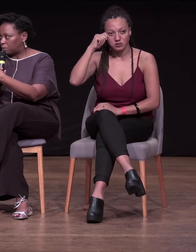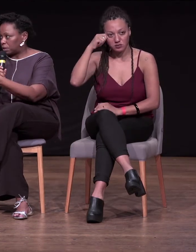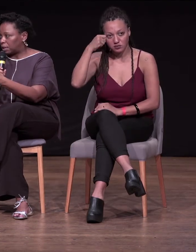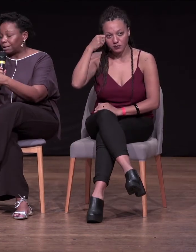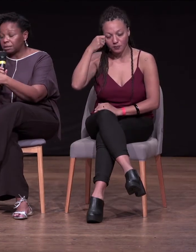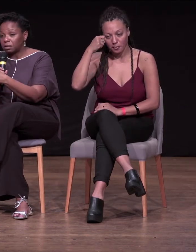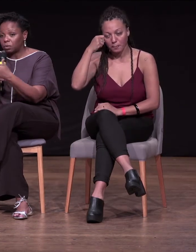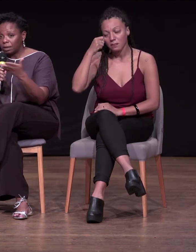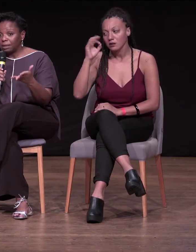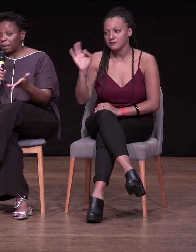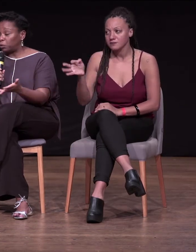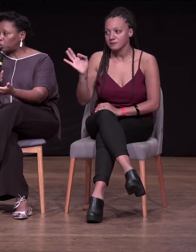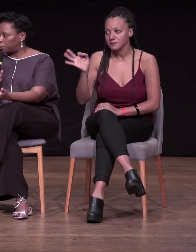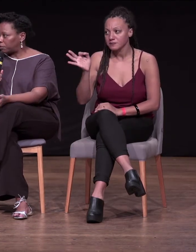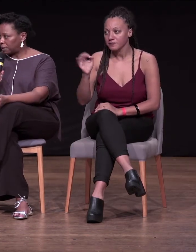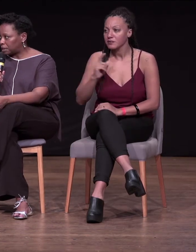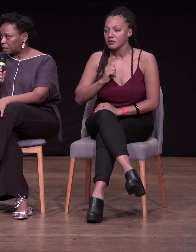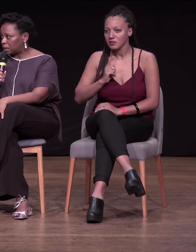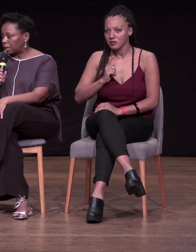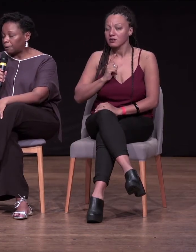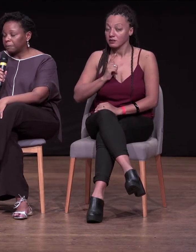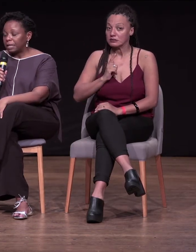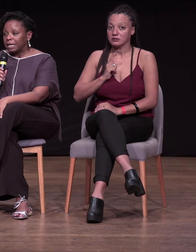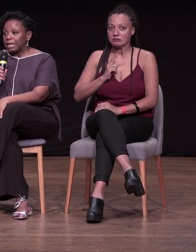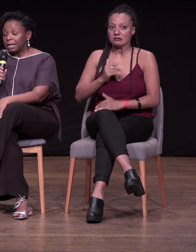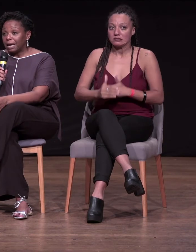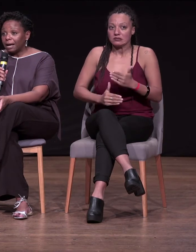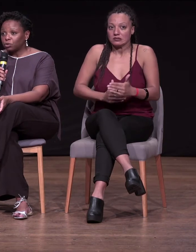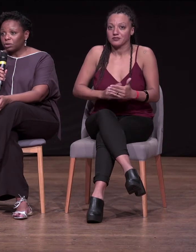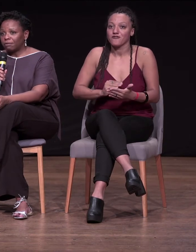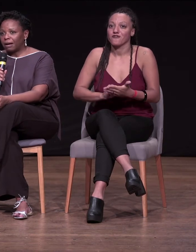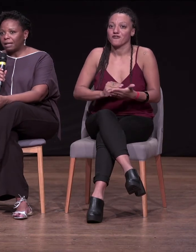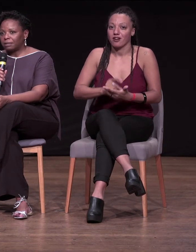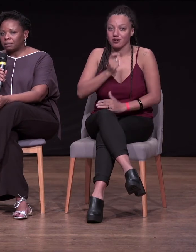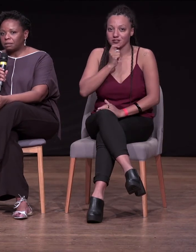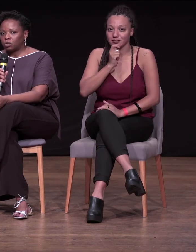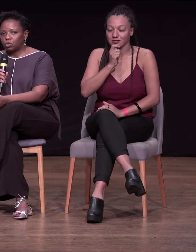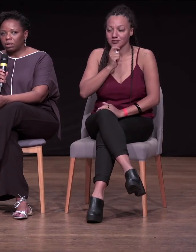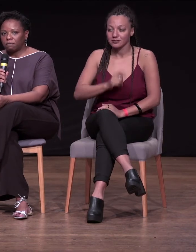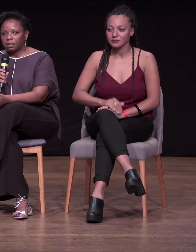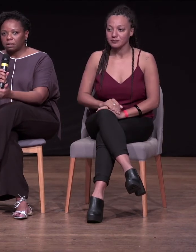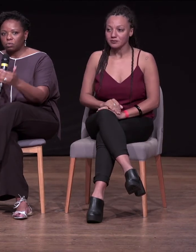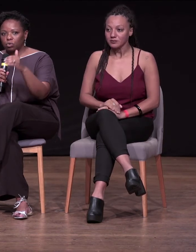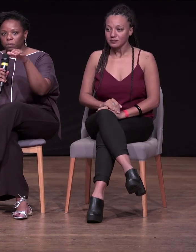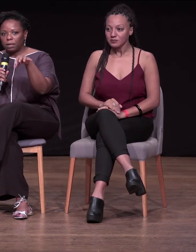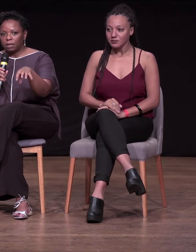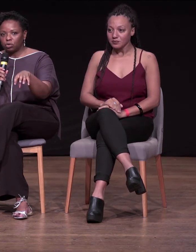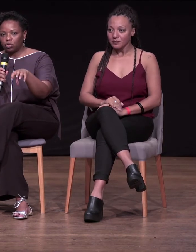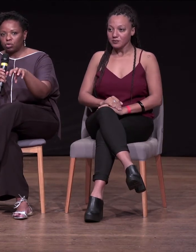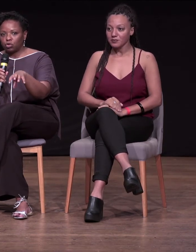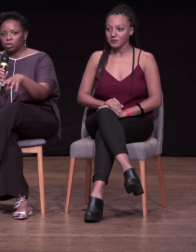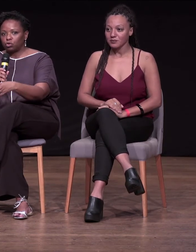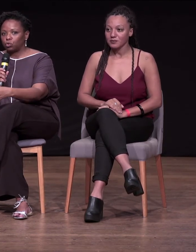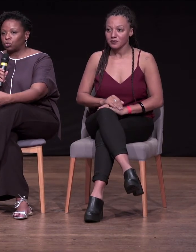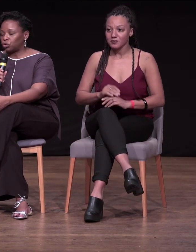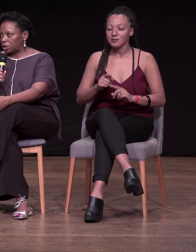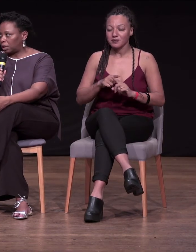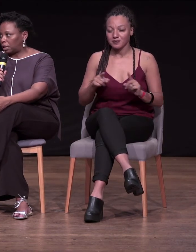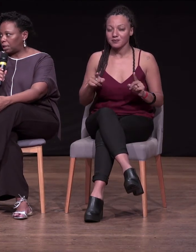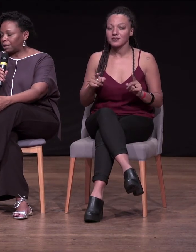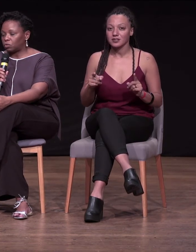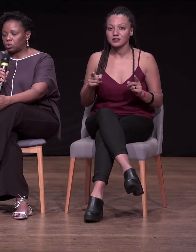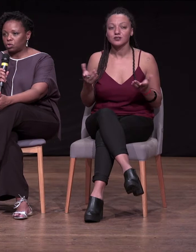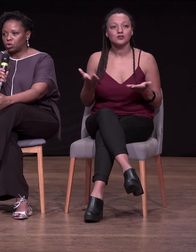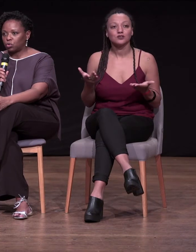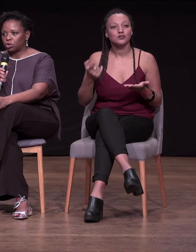Acho que você tem razão, tem muito por fazer, né? E acho que vale, nesse sentido, a reflexão sobre este dia de hoje